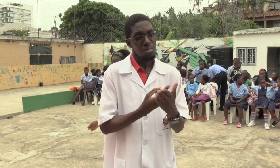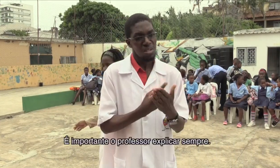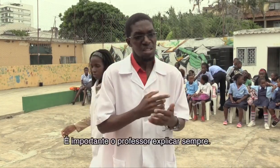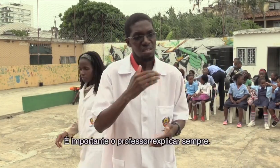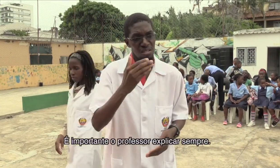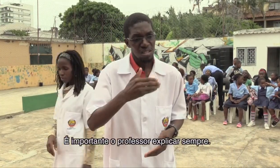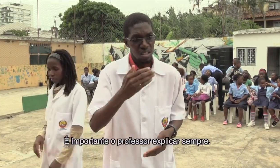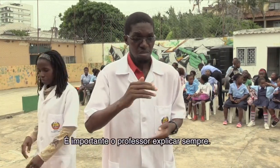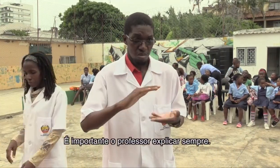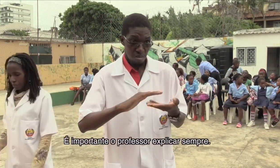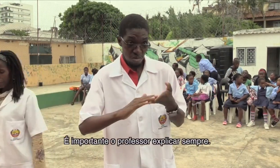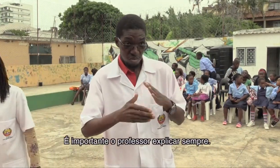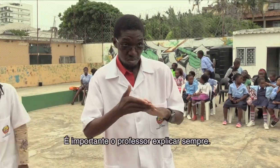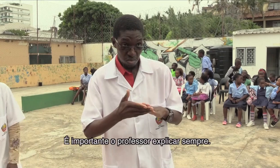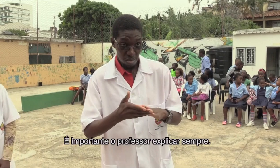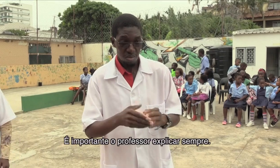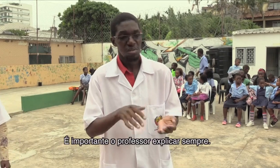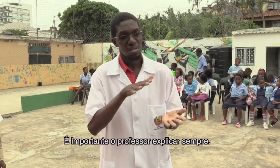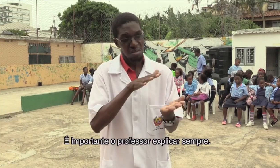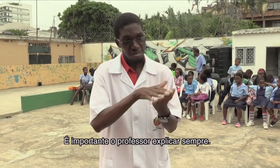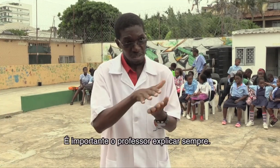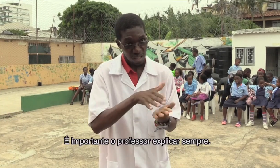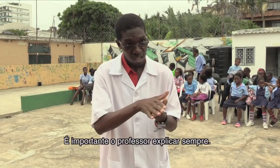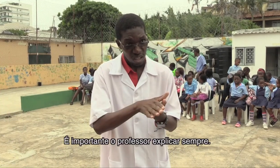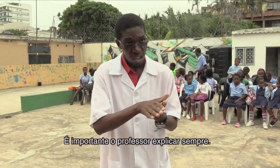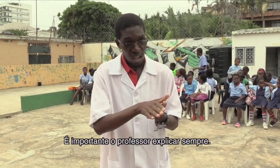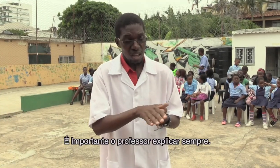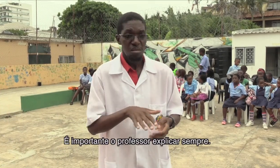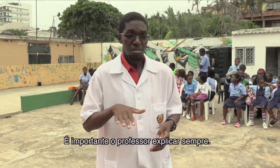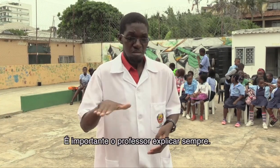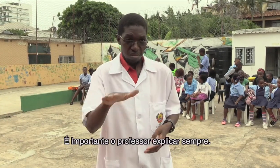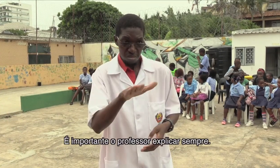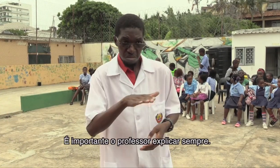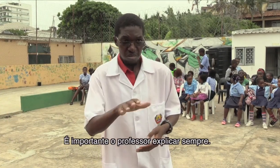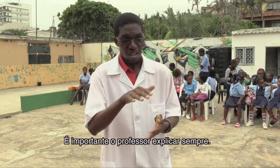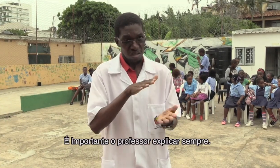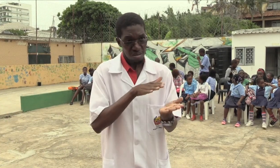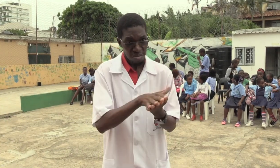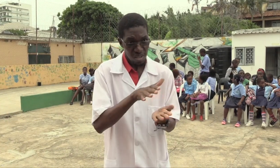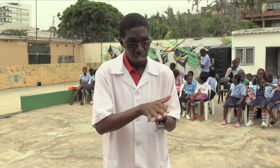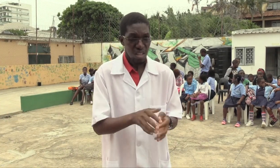É importante o professor explicar sempre.